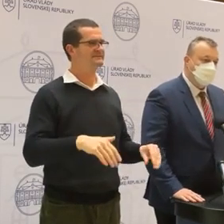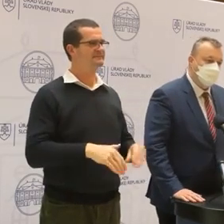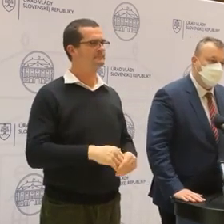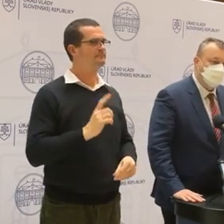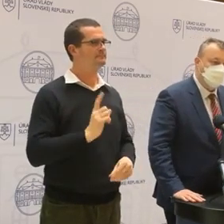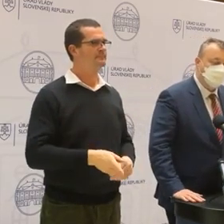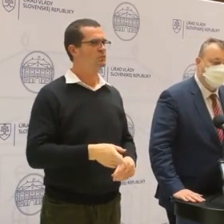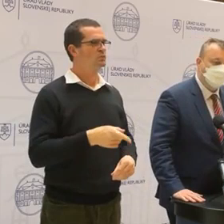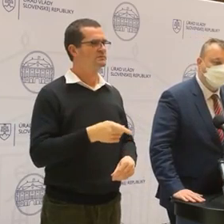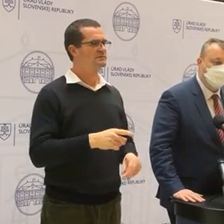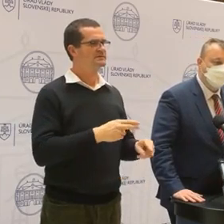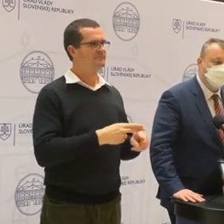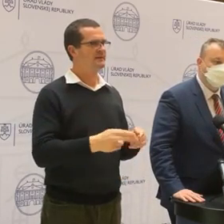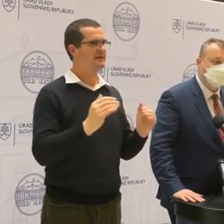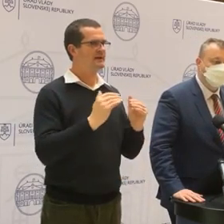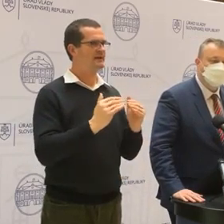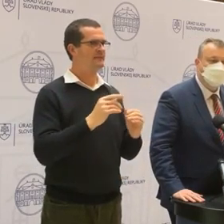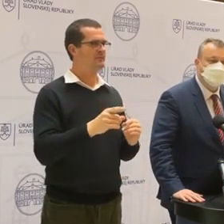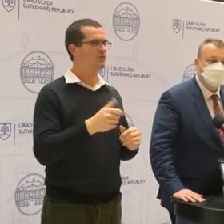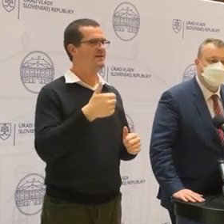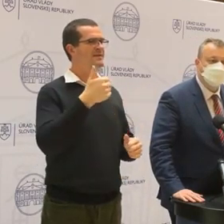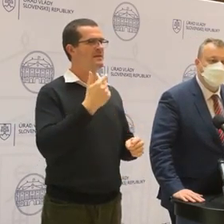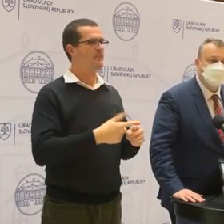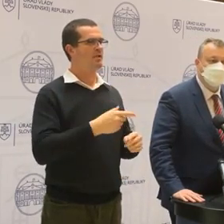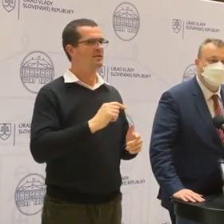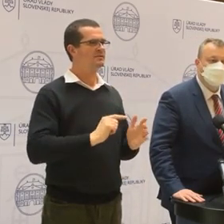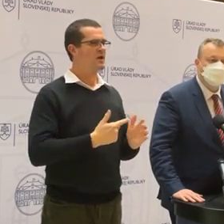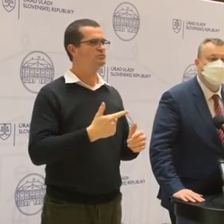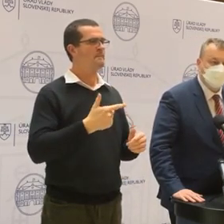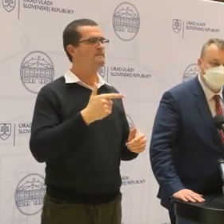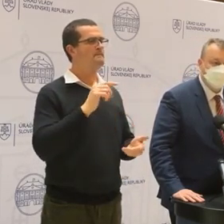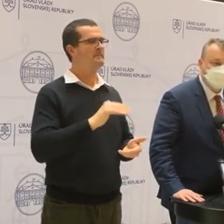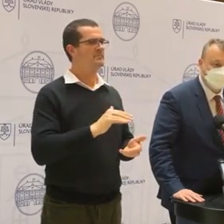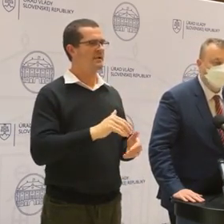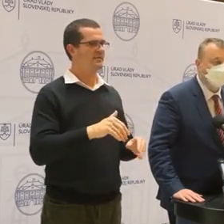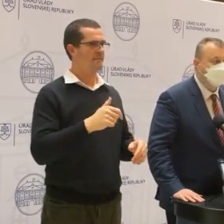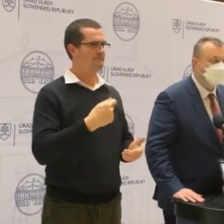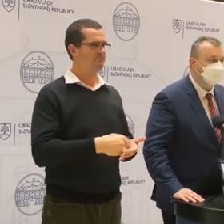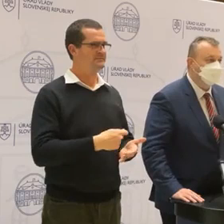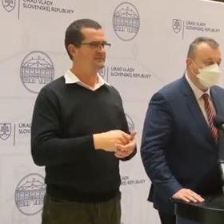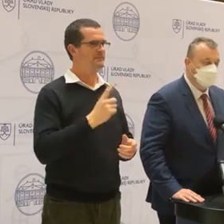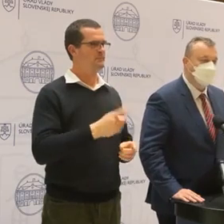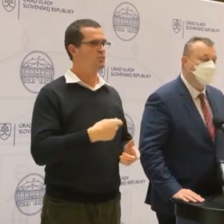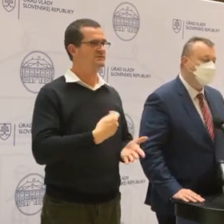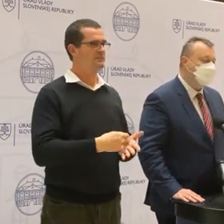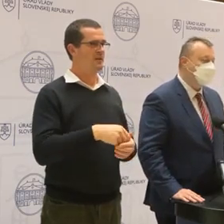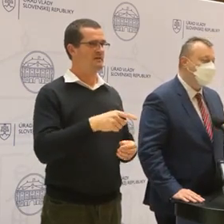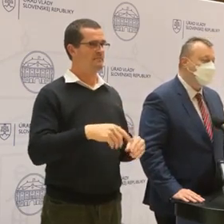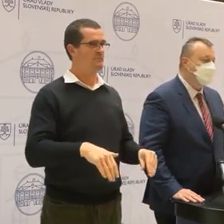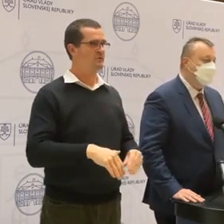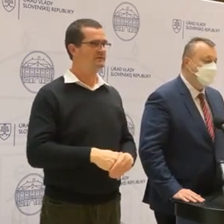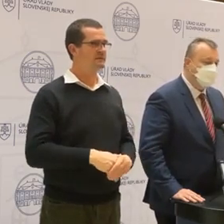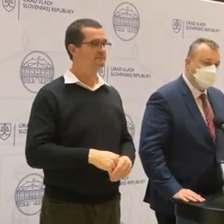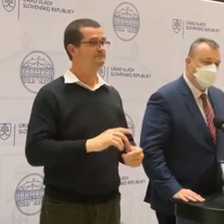musia spĺňať kritérium, že je to 1,5 násobok priemernej mzdy minimálne. Minimálne musia byť platy v týchto